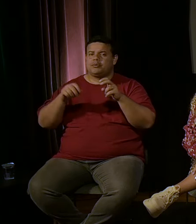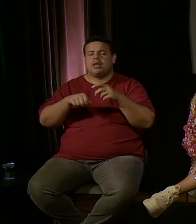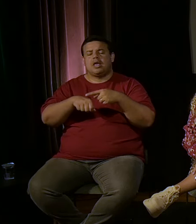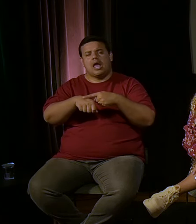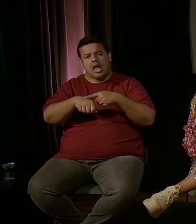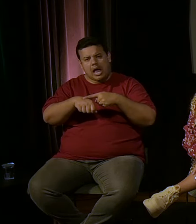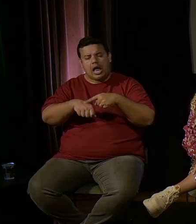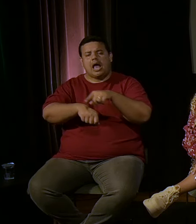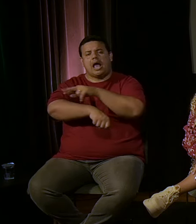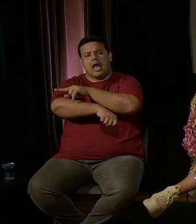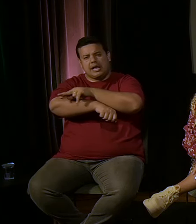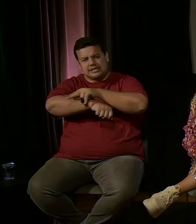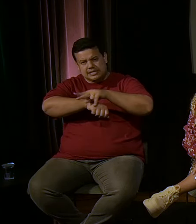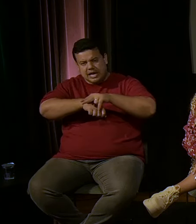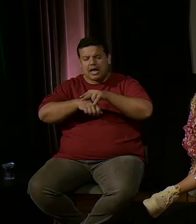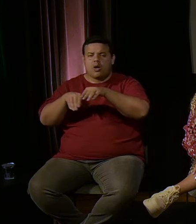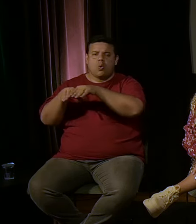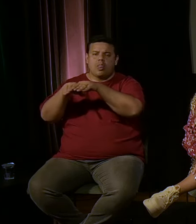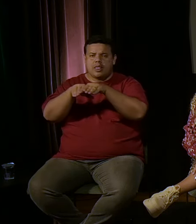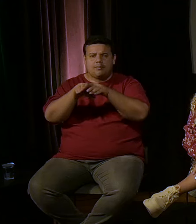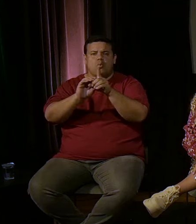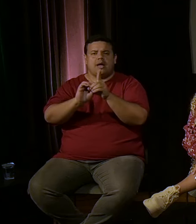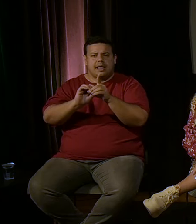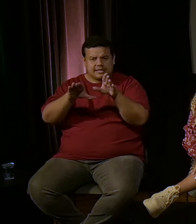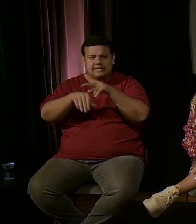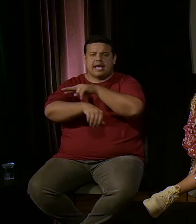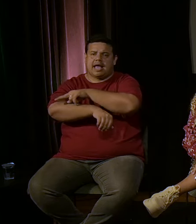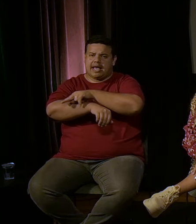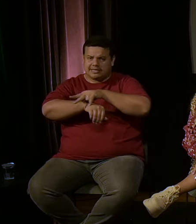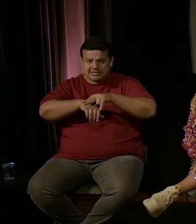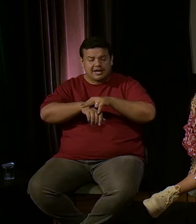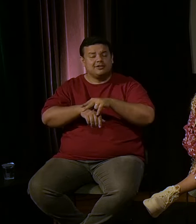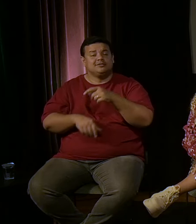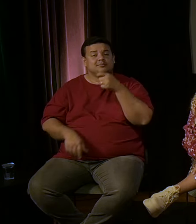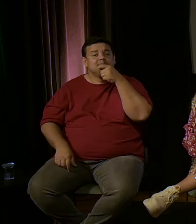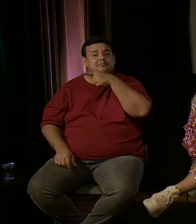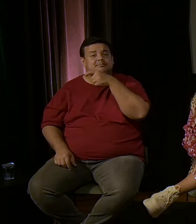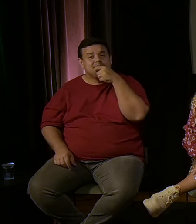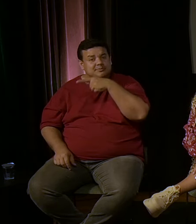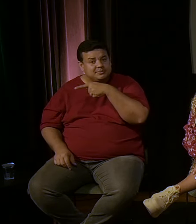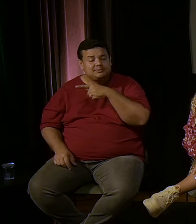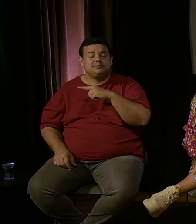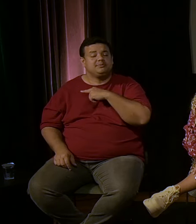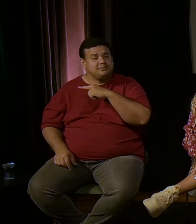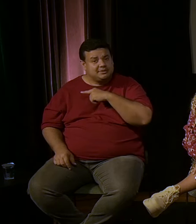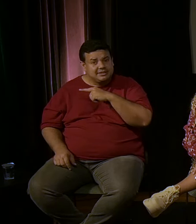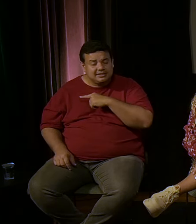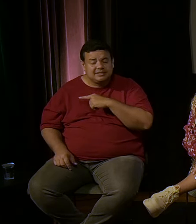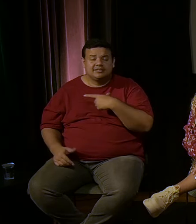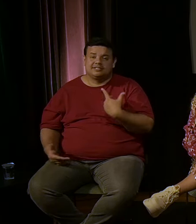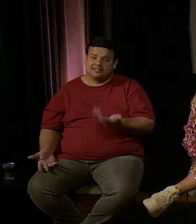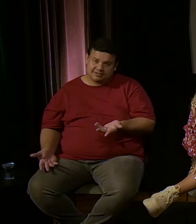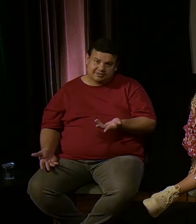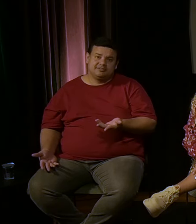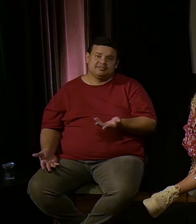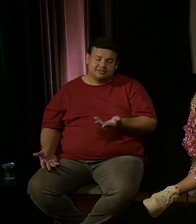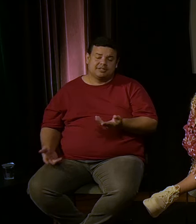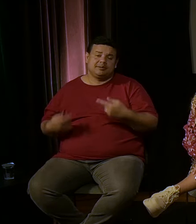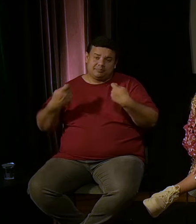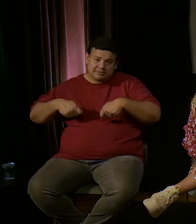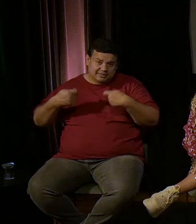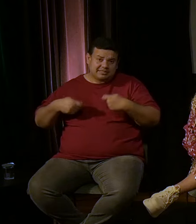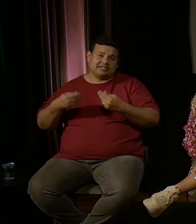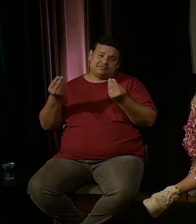racial, democracia racial, né? Bem humorada, às vezes, porque também tinha que ser com um pouco de